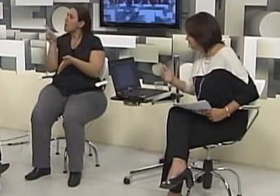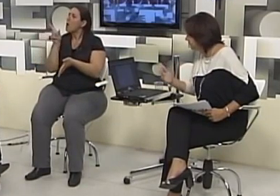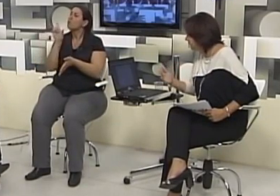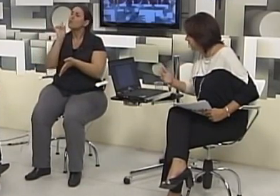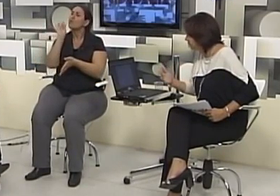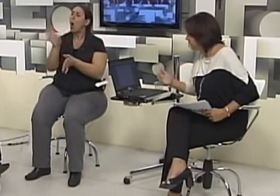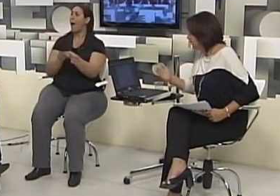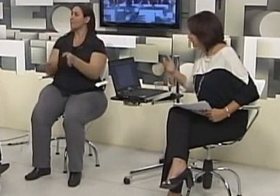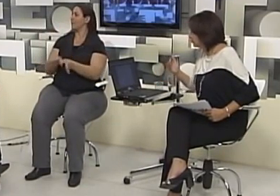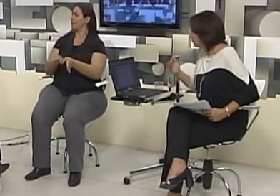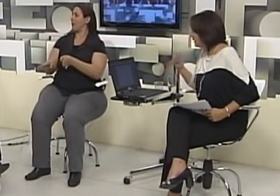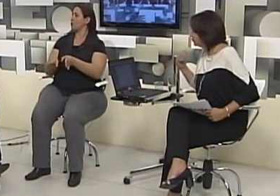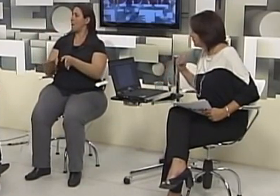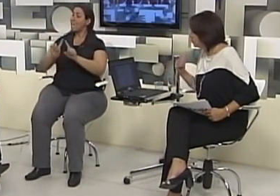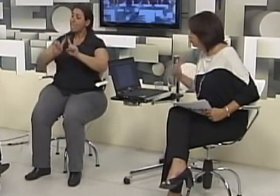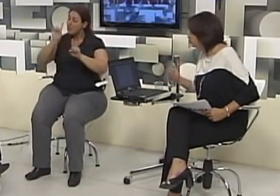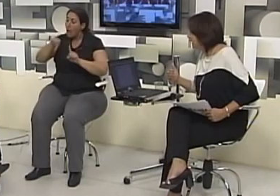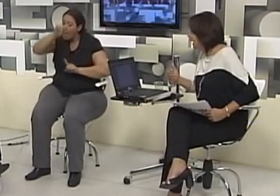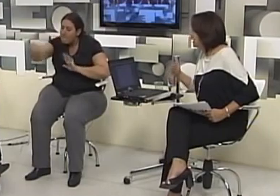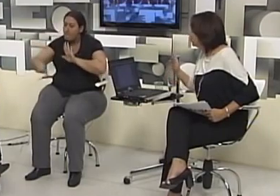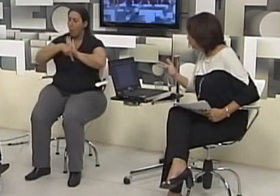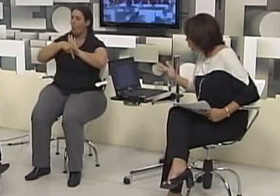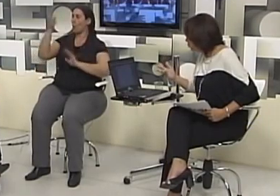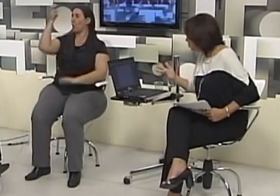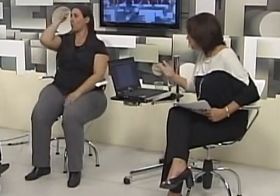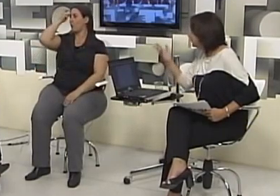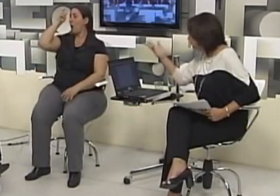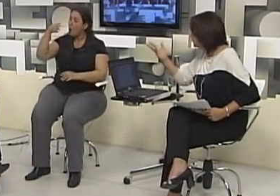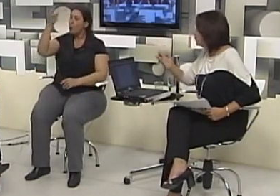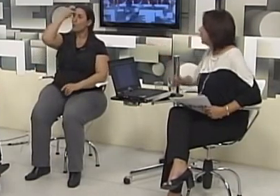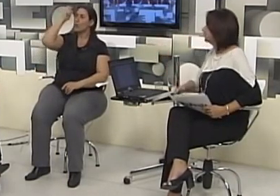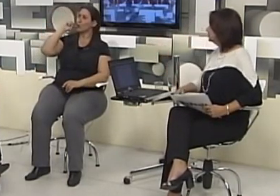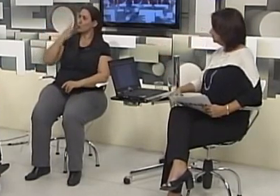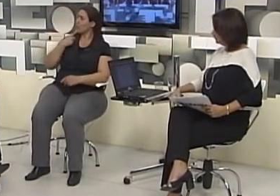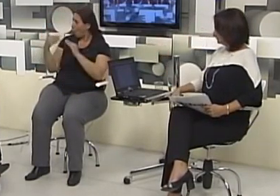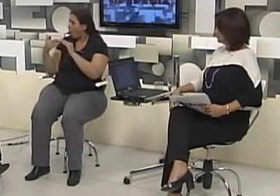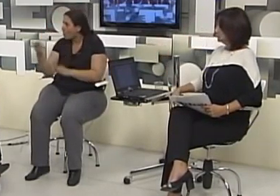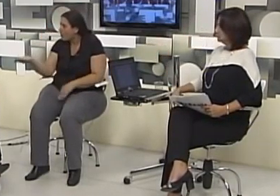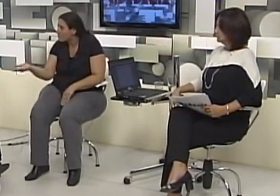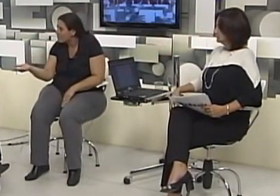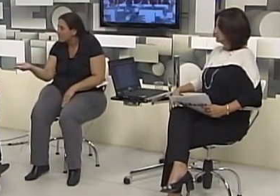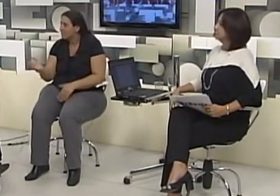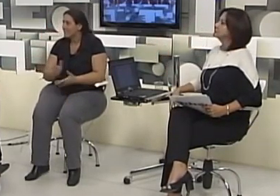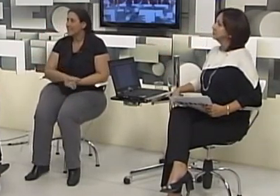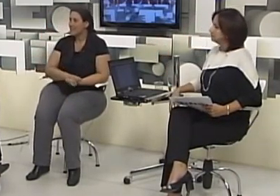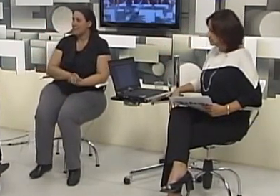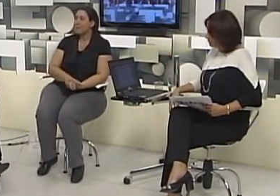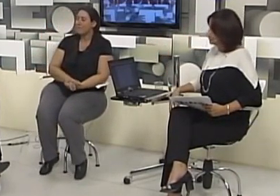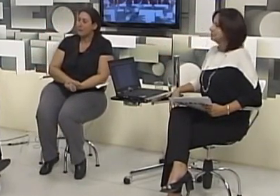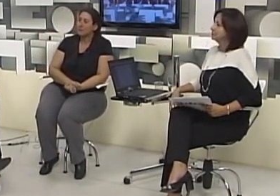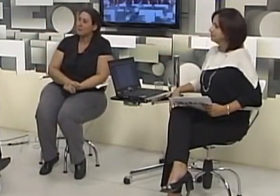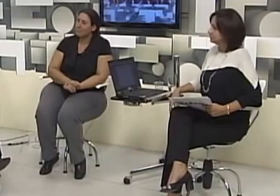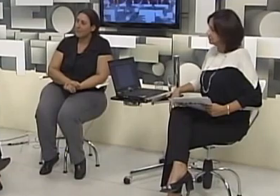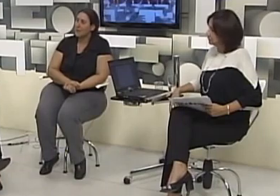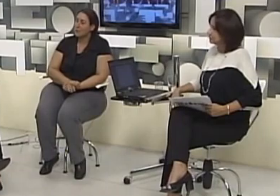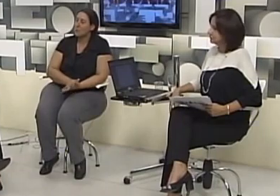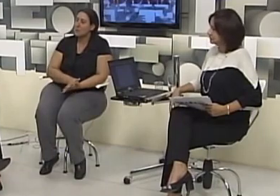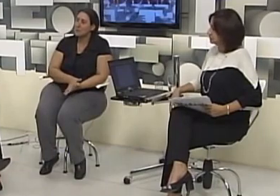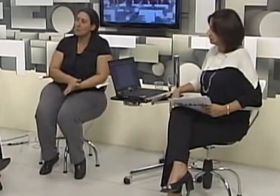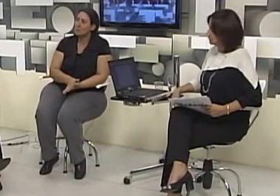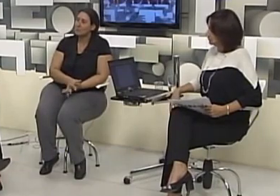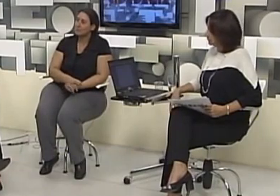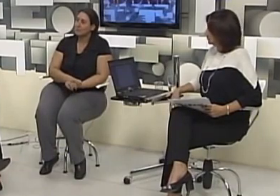de acessibilidade, mas como parte de uma cultura, a cultura surda, se vocês concordam. Perfeito. Sim, perfeito. É